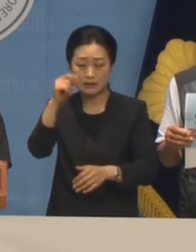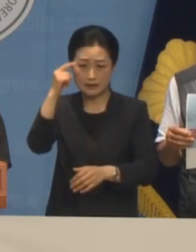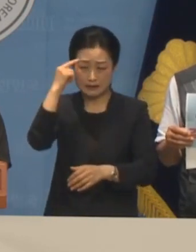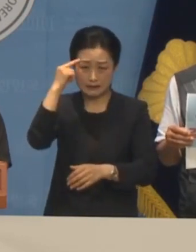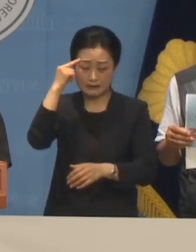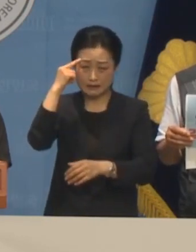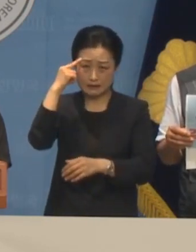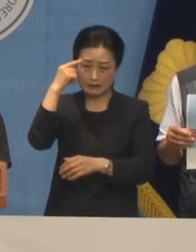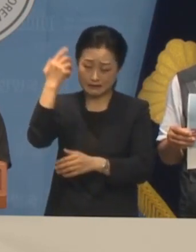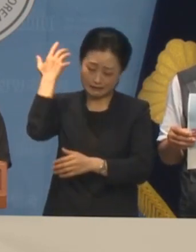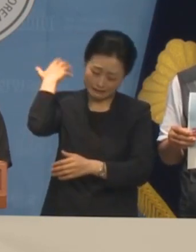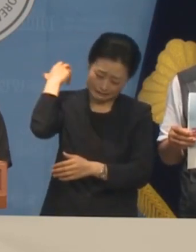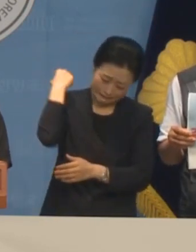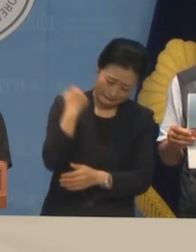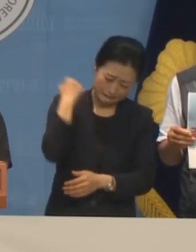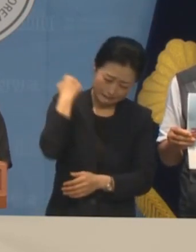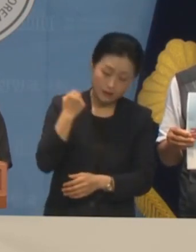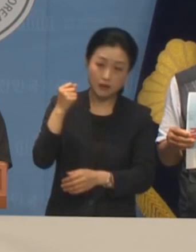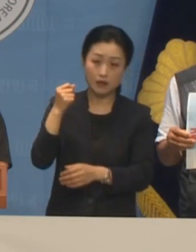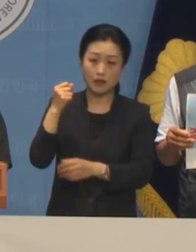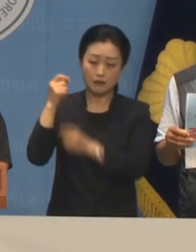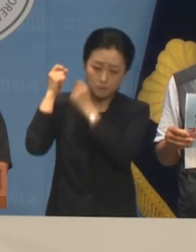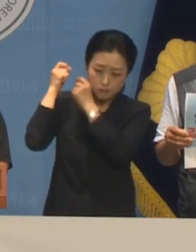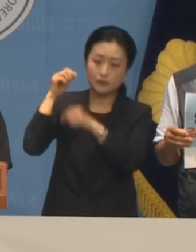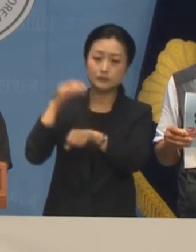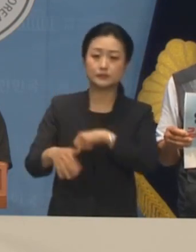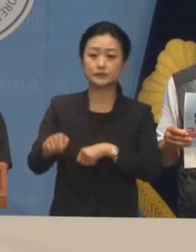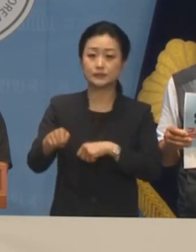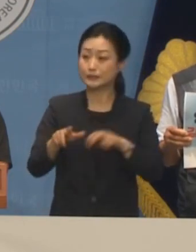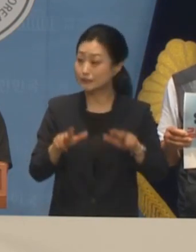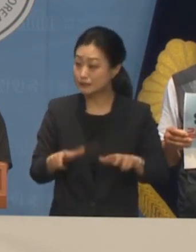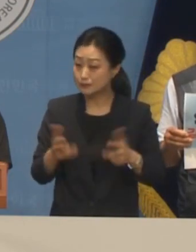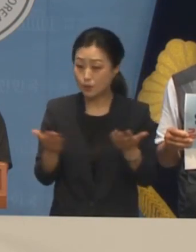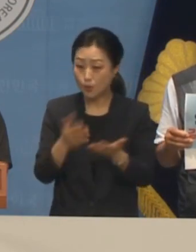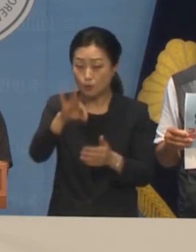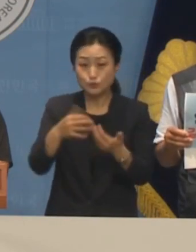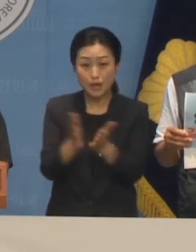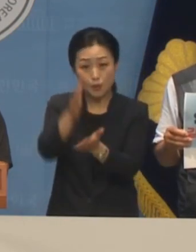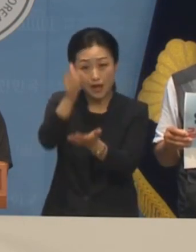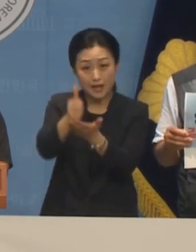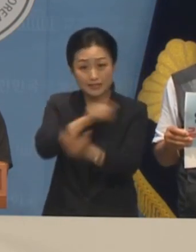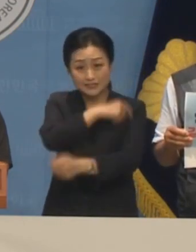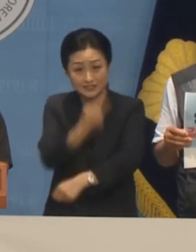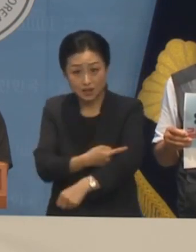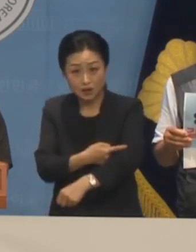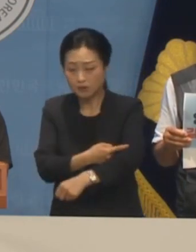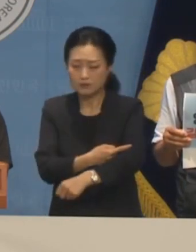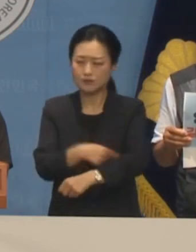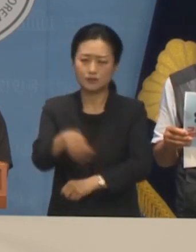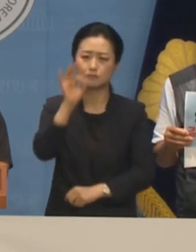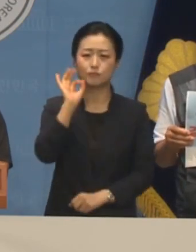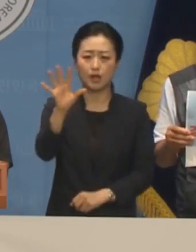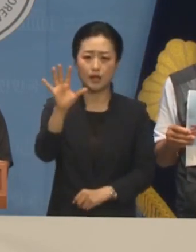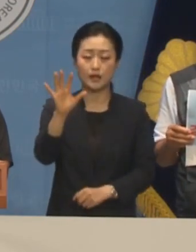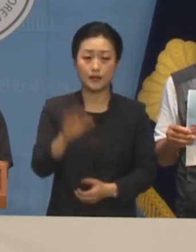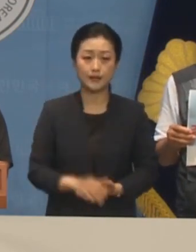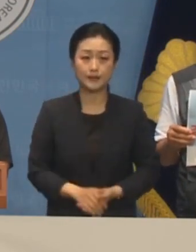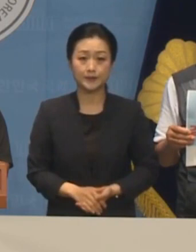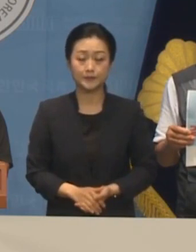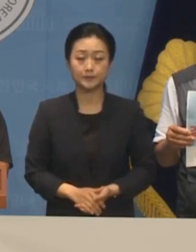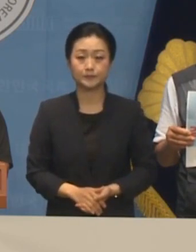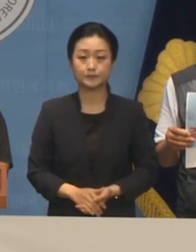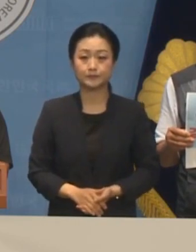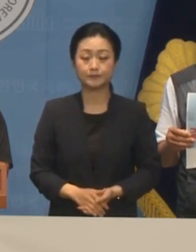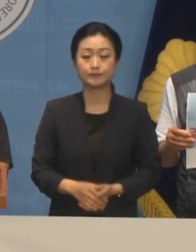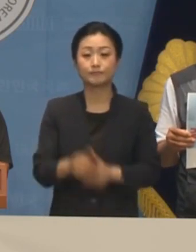생각들은 과연이 시대의 고용 노동부 장관의 자격이 있는지 되물어 보게 합니다 김은수